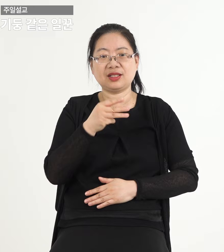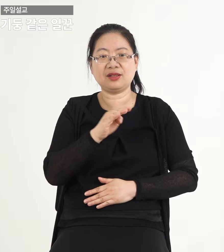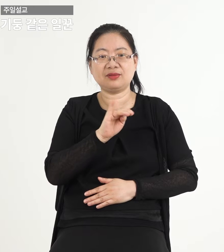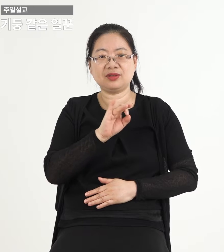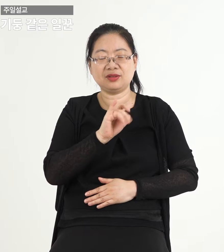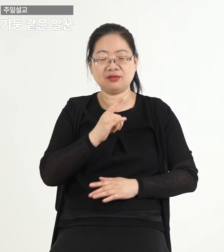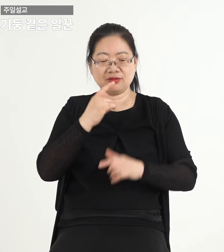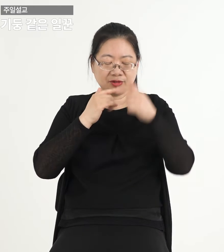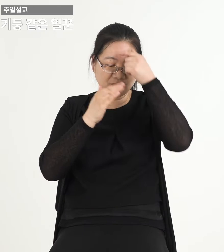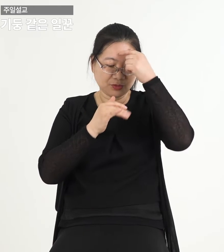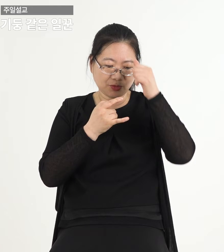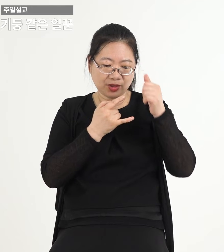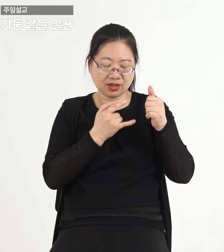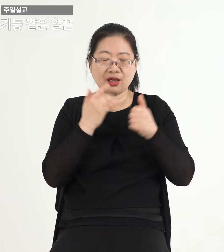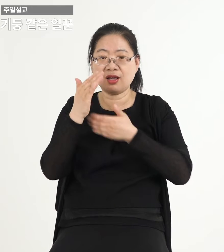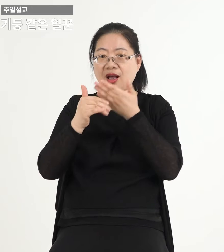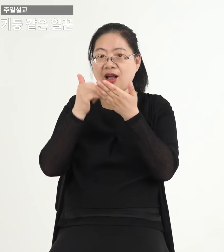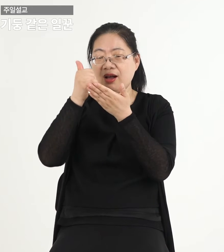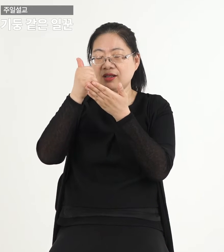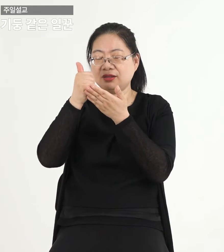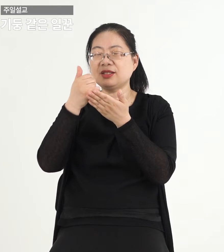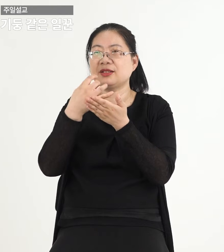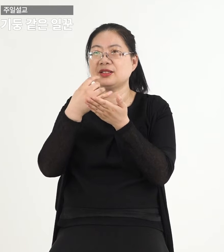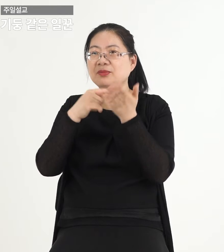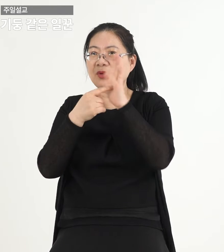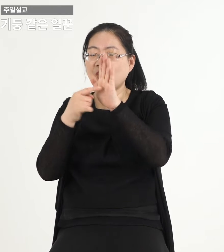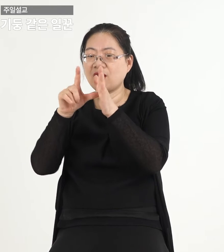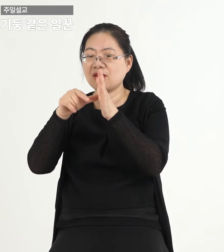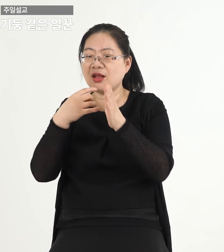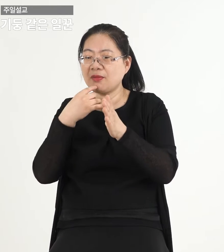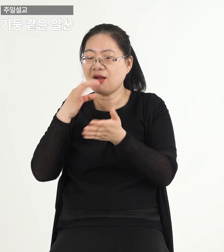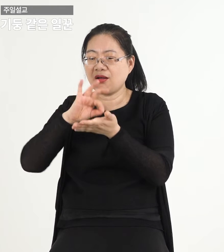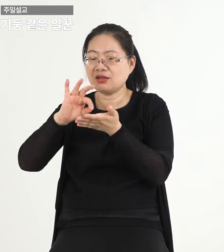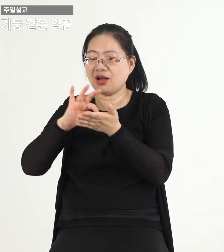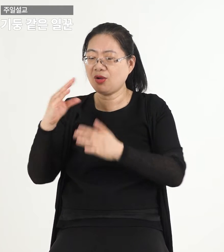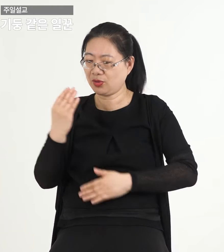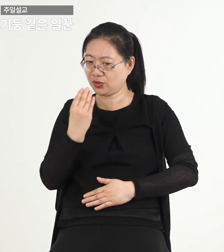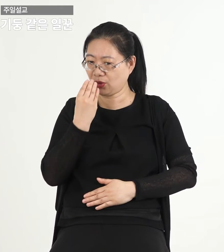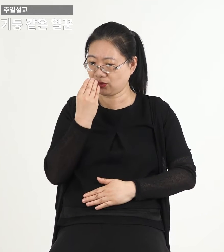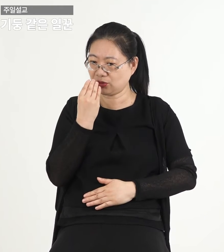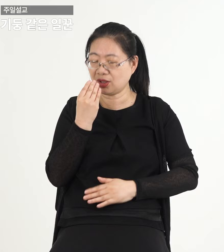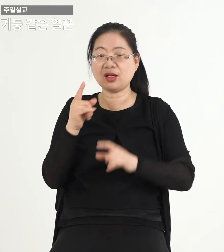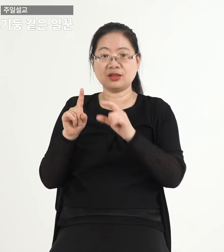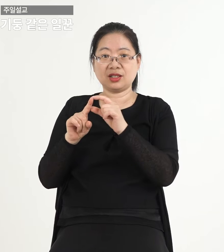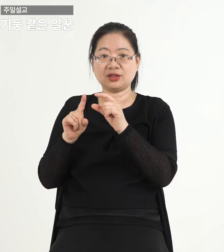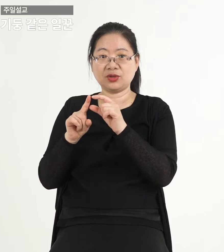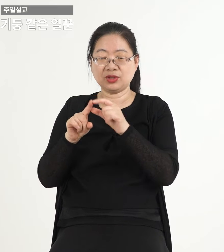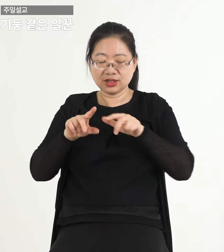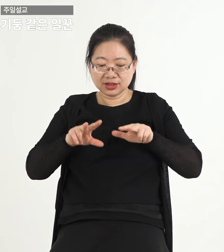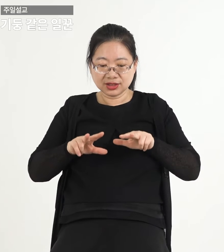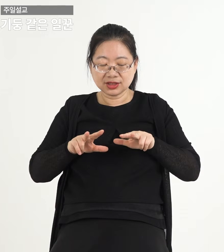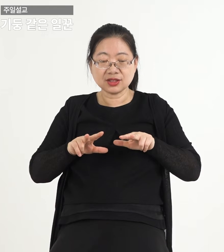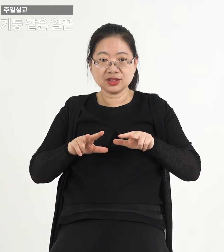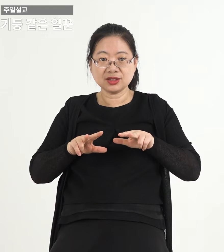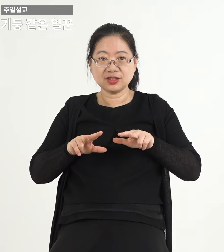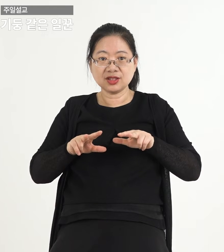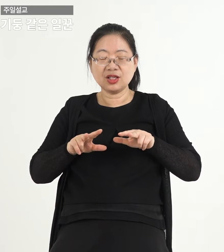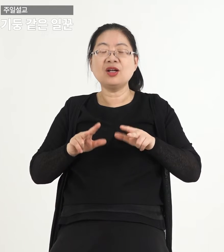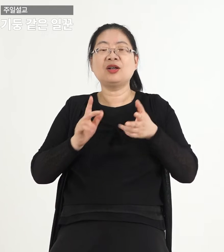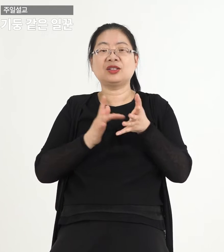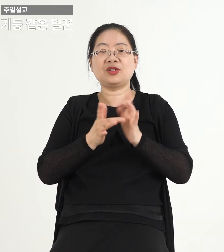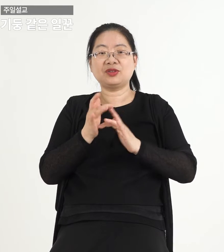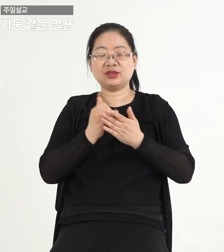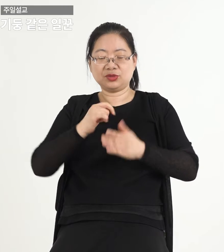하나님에게만 쓸 수 있는 거룩하다는 표현을 누가 거룩하다고 소개합니까? 예수님